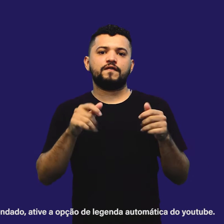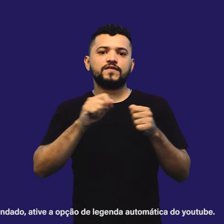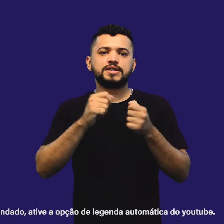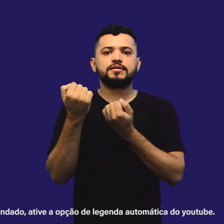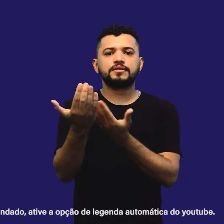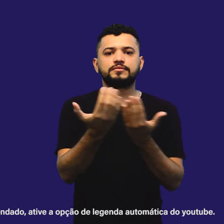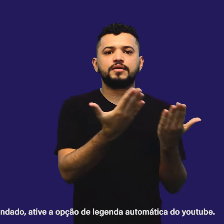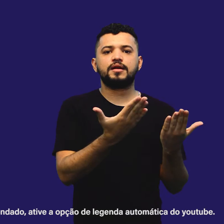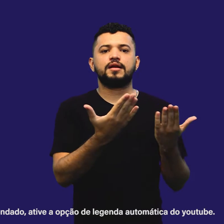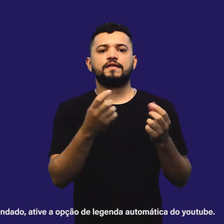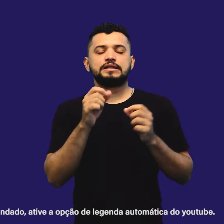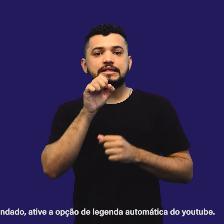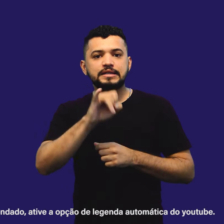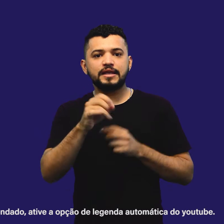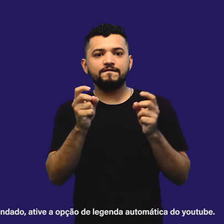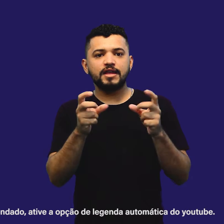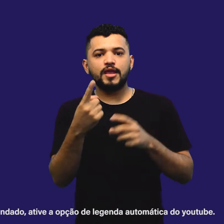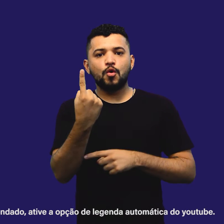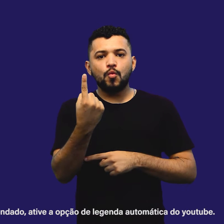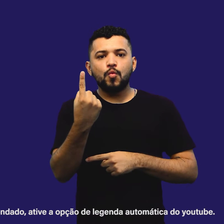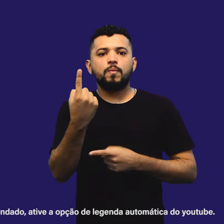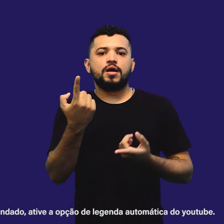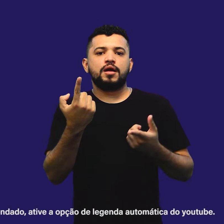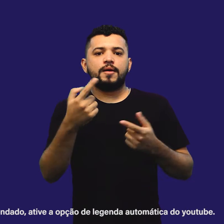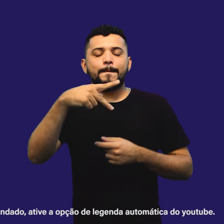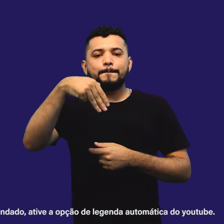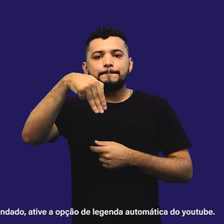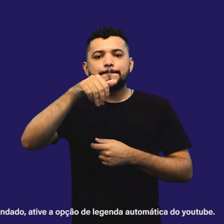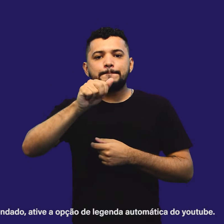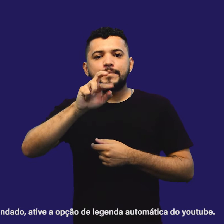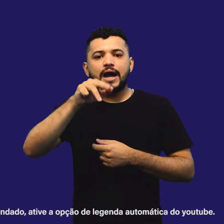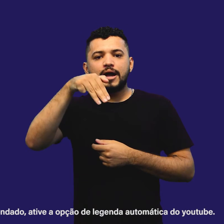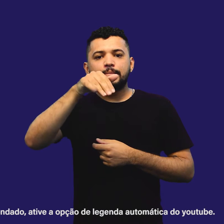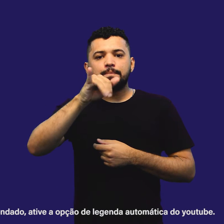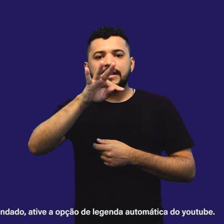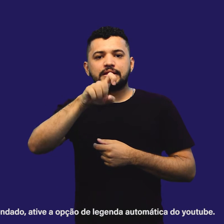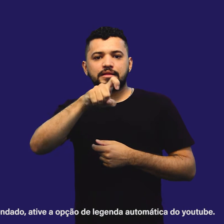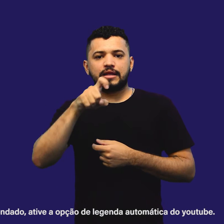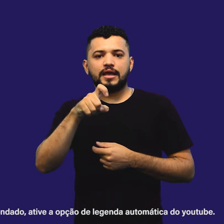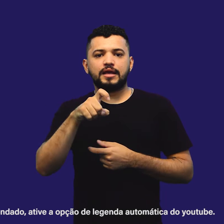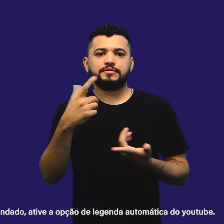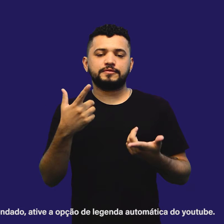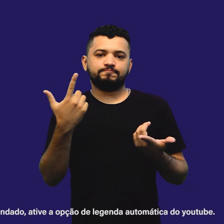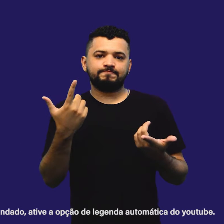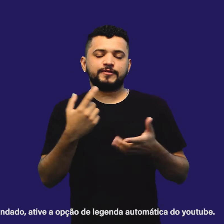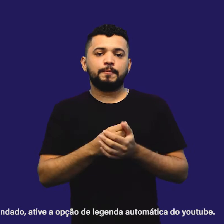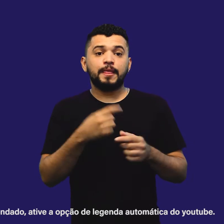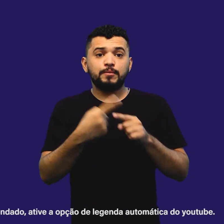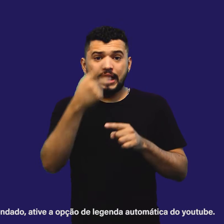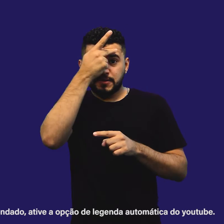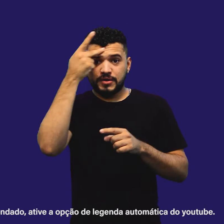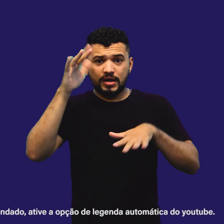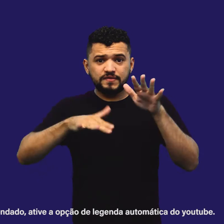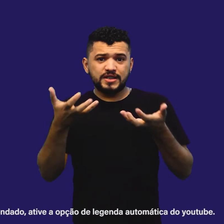e vende-se uma marmita, pensando que preço seria o mais importante, eles não resistiram. Porque a pessoa não quer mudar o seu